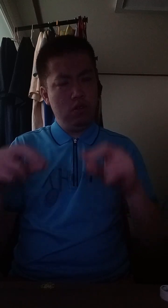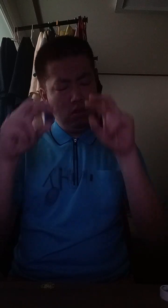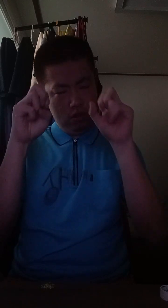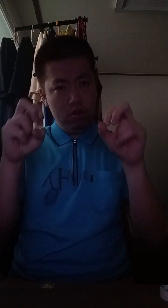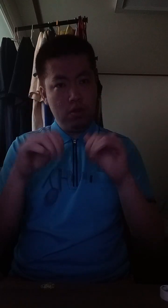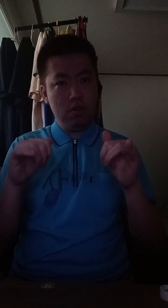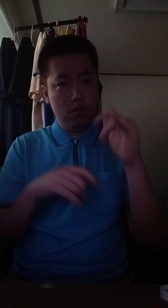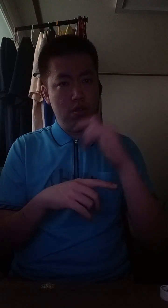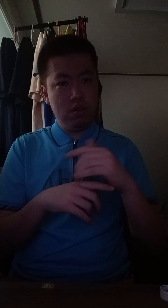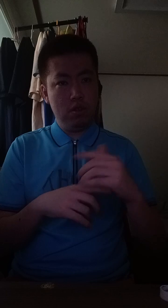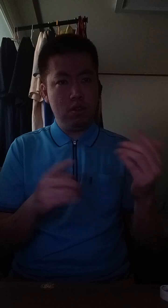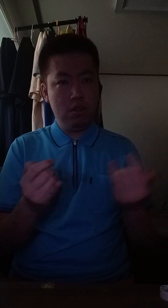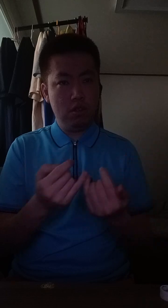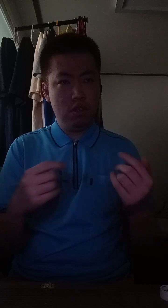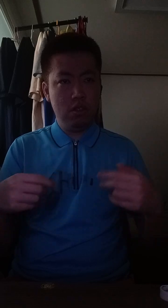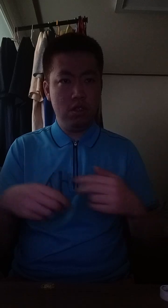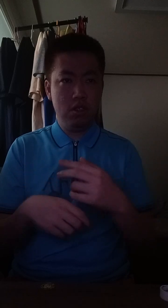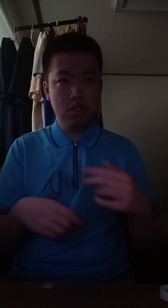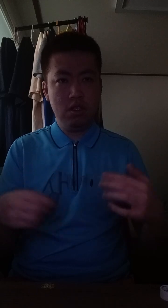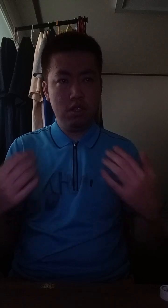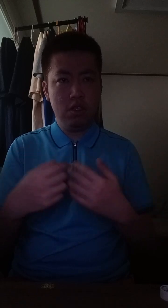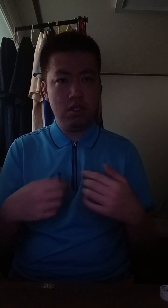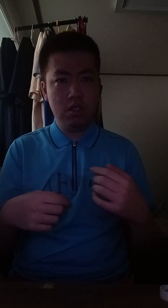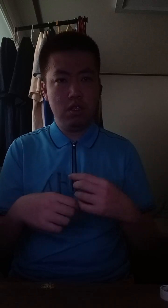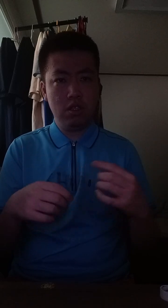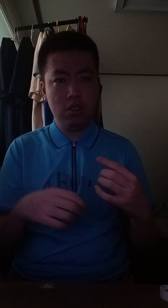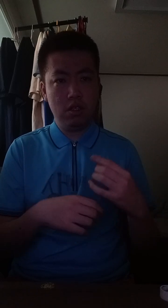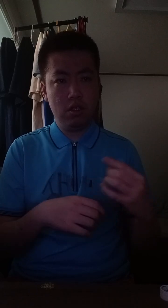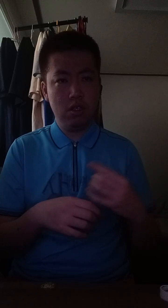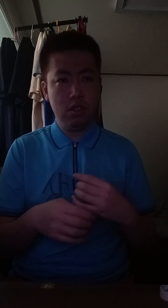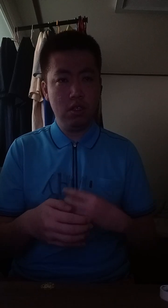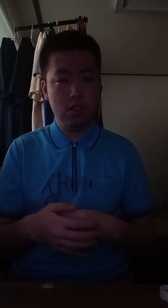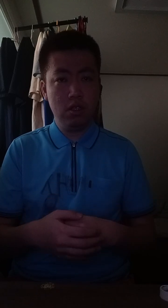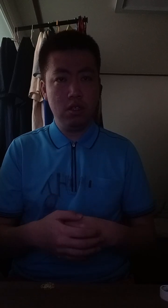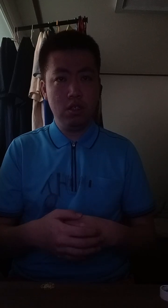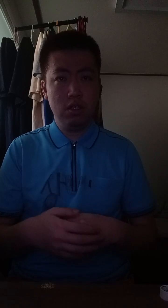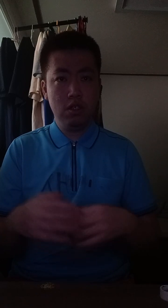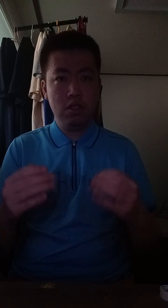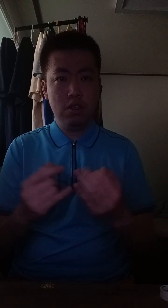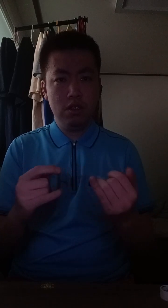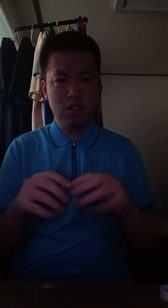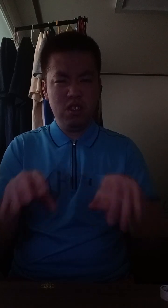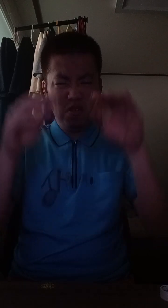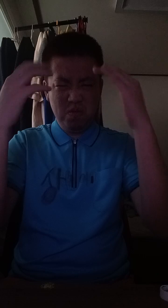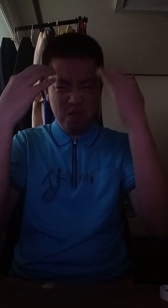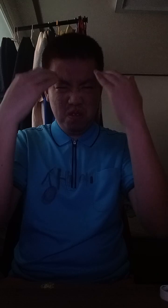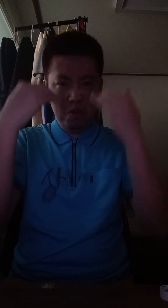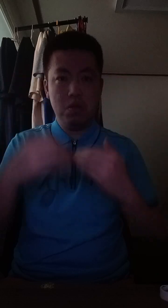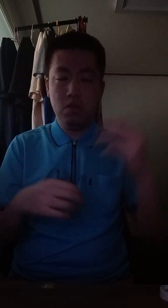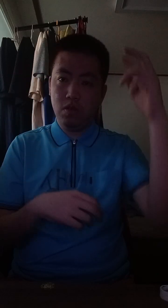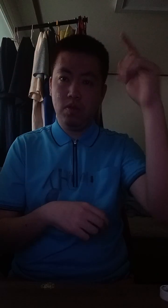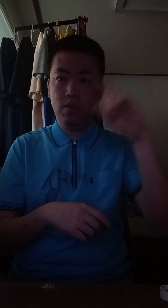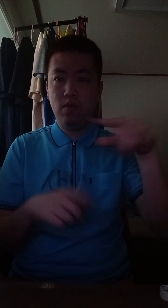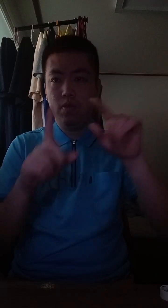보다 해가지고 가족들끼리 그냥 찜질방이라도 갈까 했는데 툭툭 찌는 열대야 속 불편하고 불안한